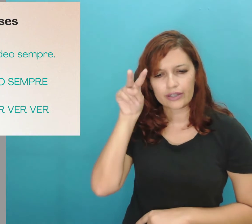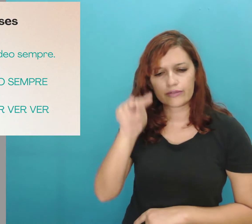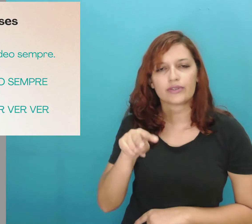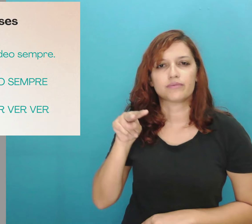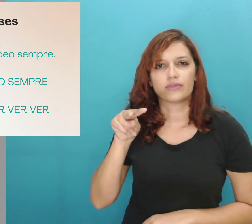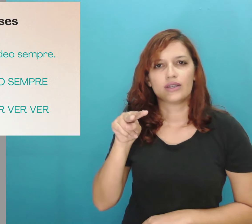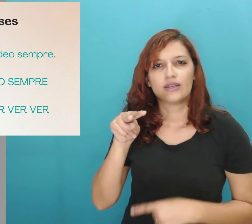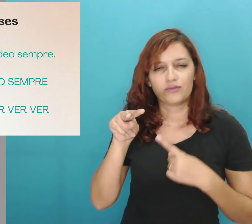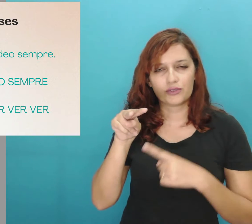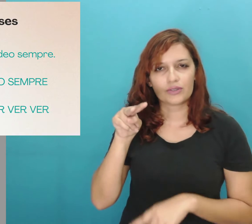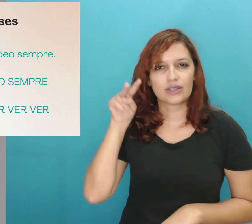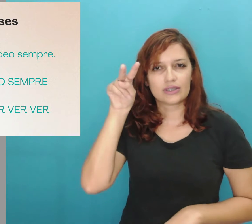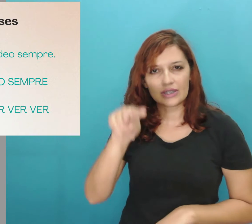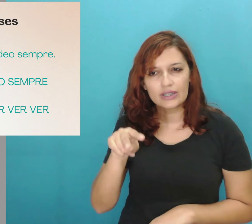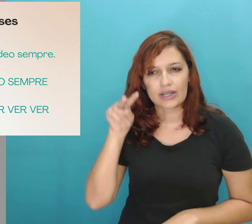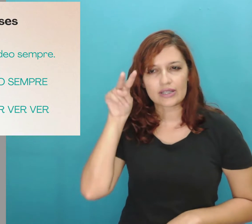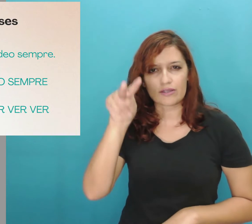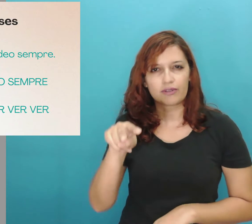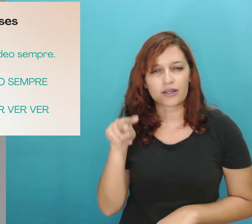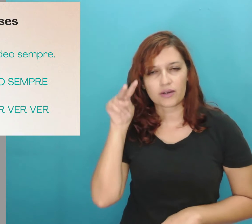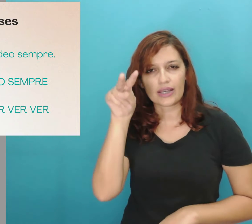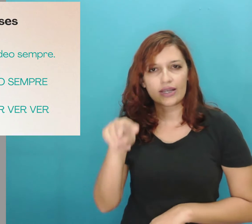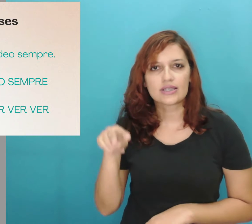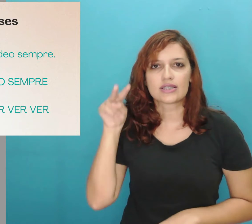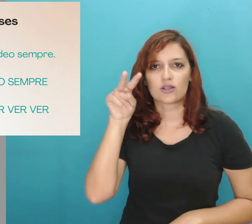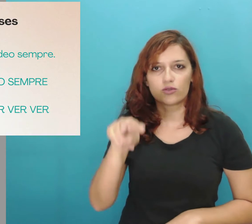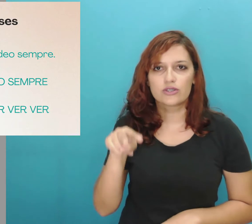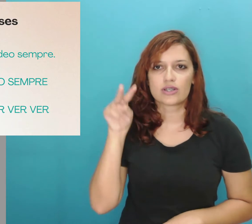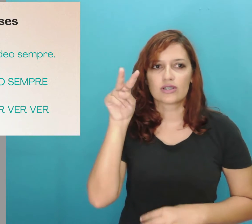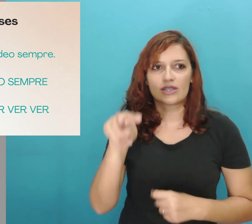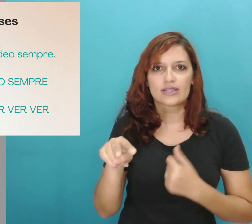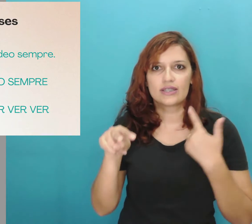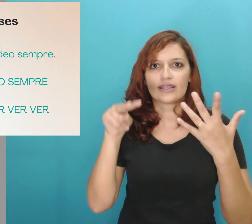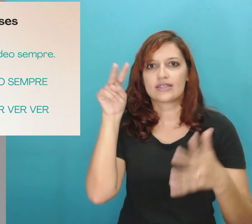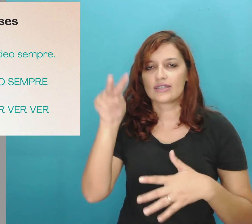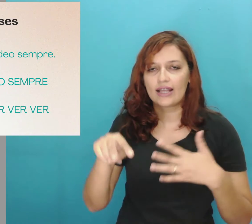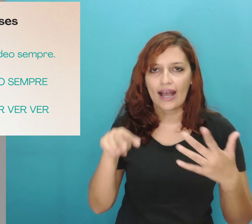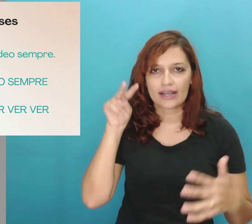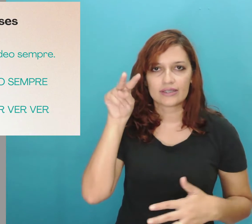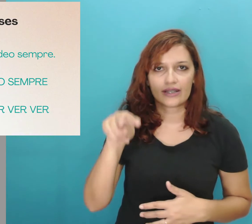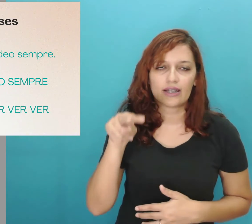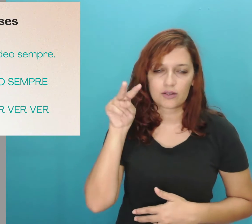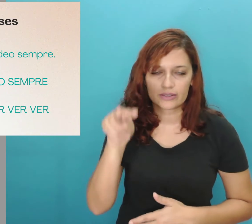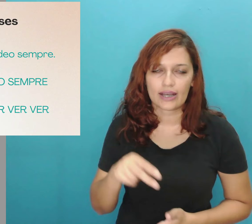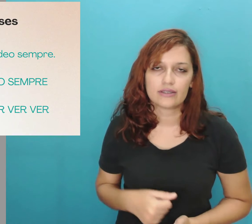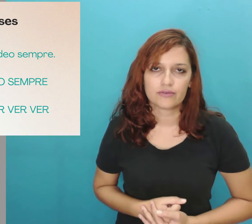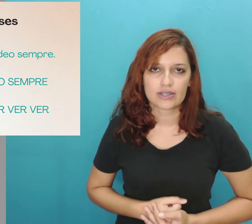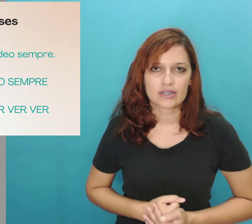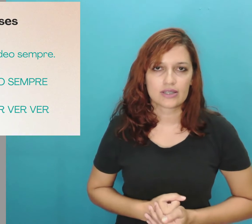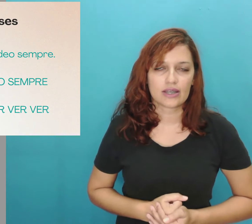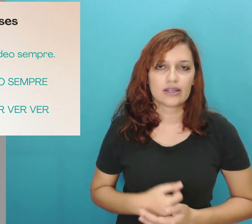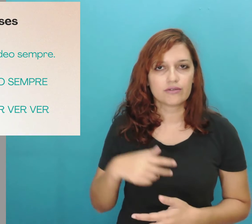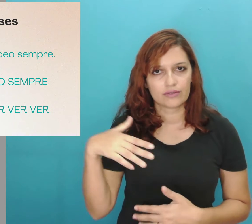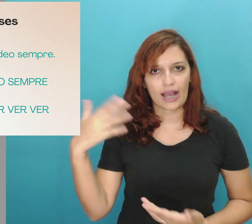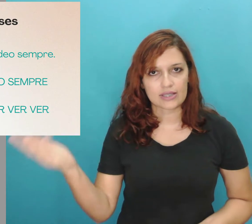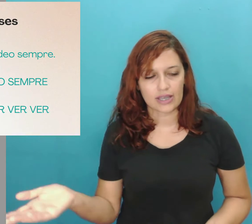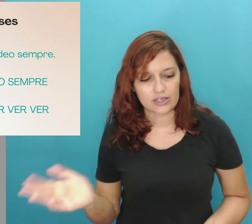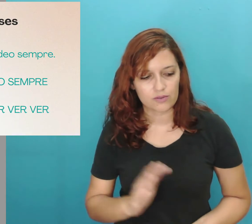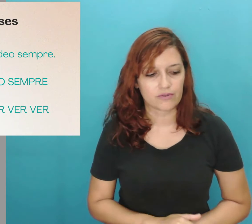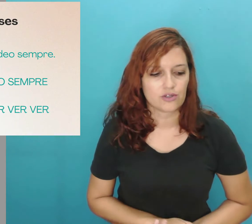vê. Viu que indica essa frequência, essa constância, essa intensidade, né? A quantidade de vezes que ele acessa os vídeos